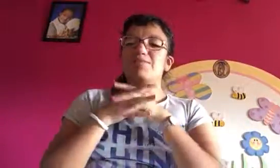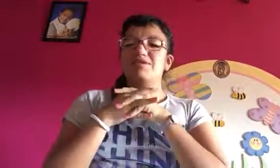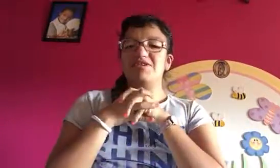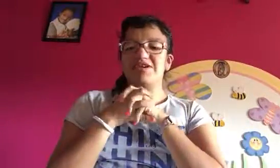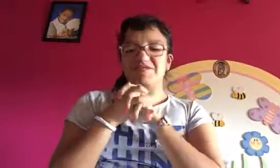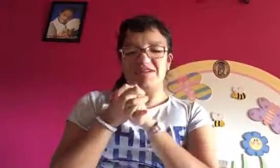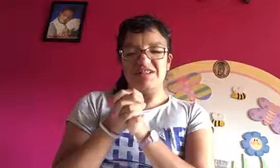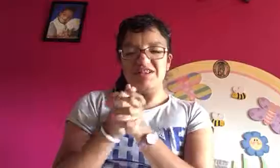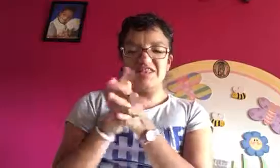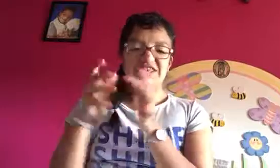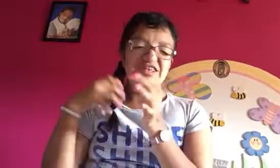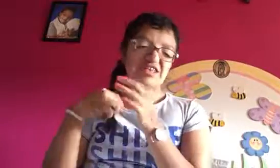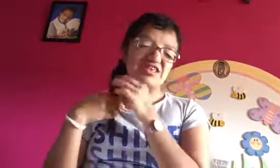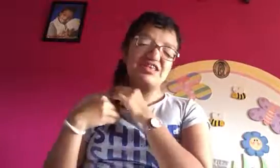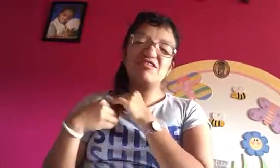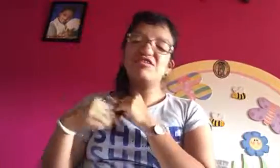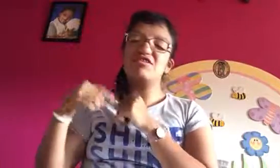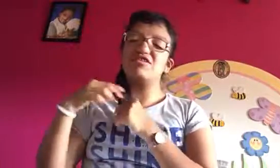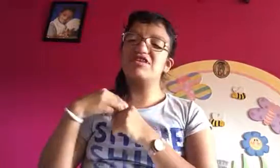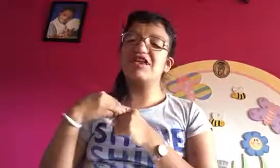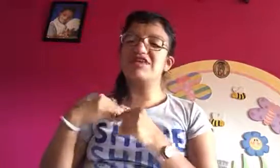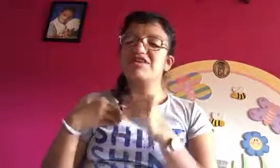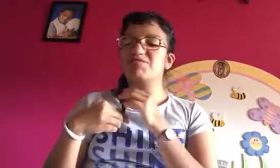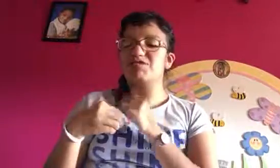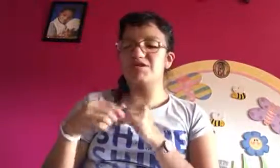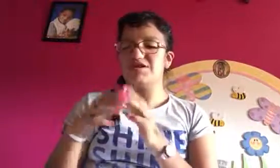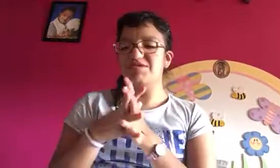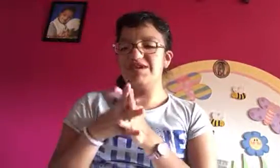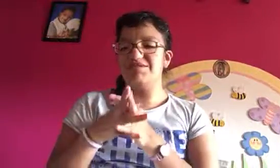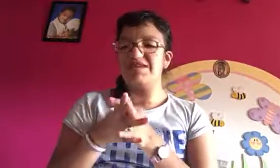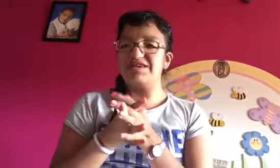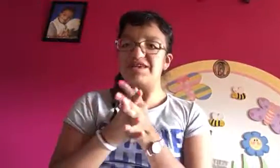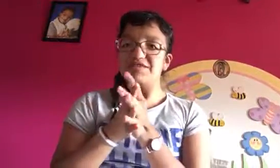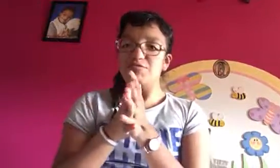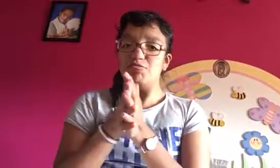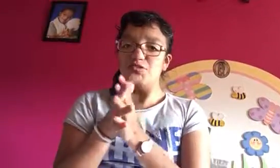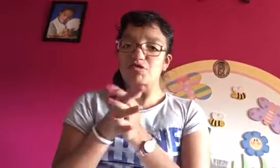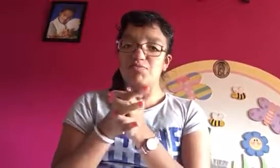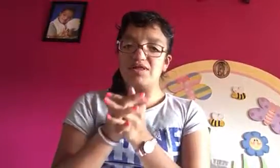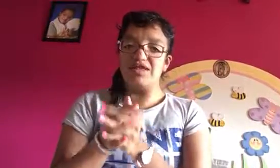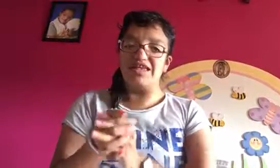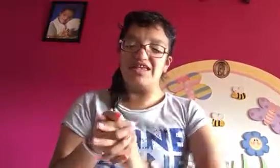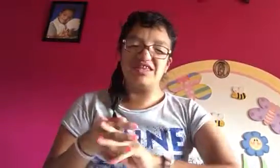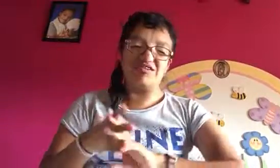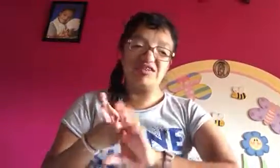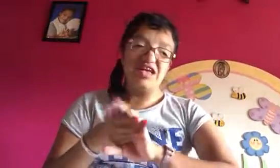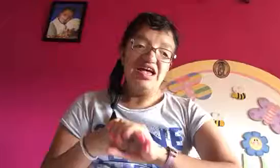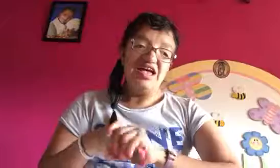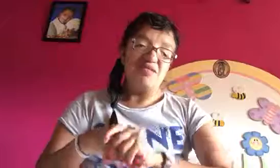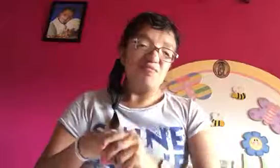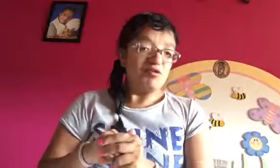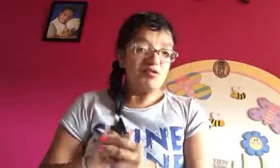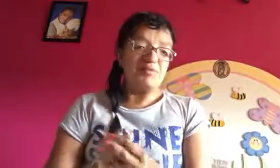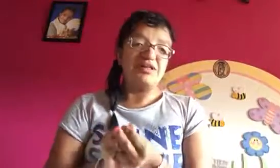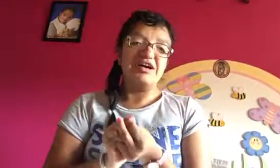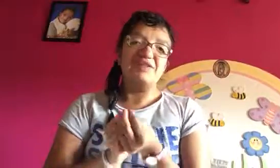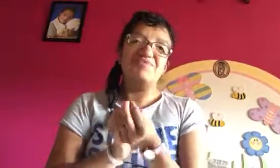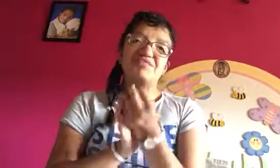no grabarles los días que me tocaba grabar. Es que estoy muy ocupada, ya estoy muy ocupada